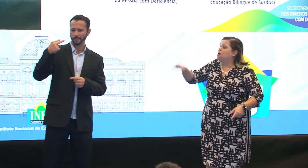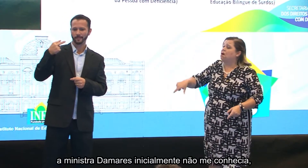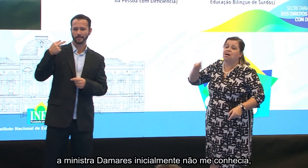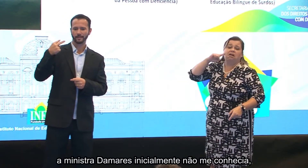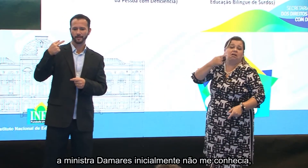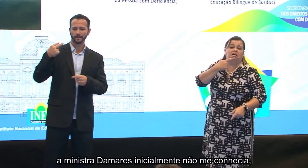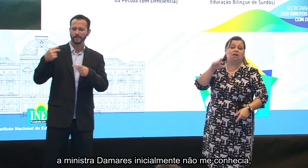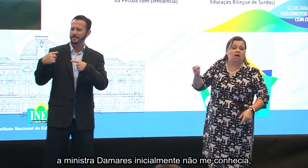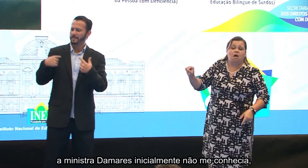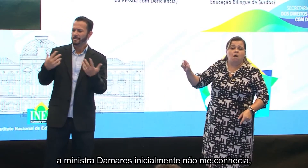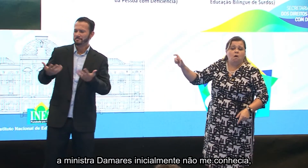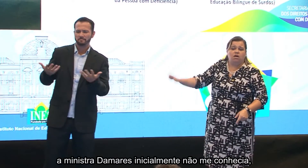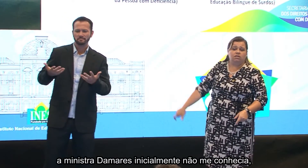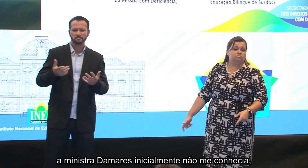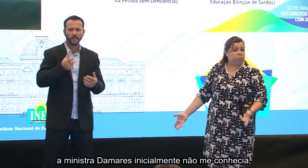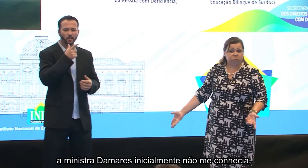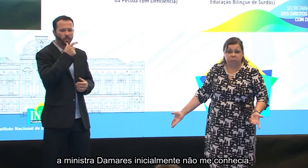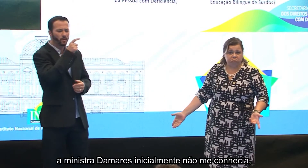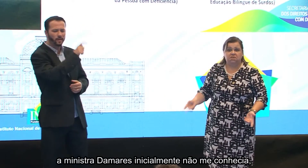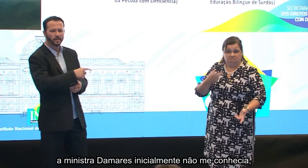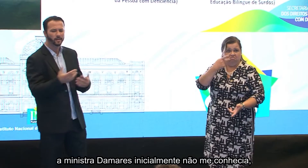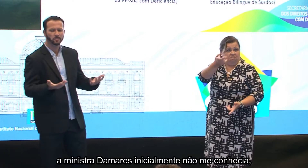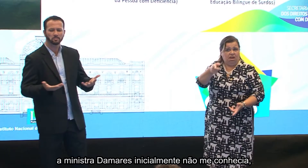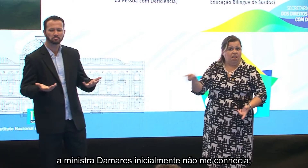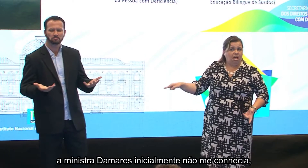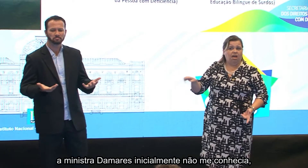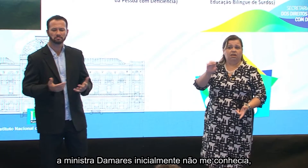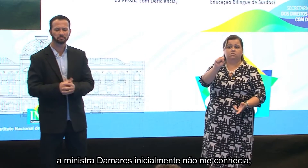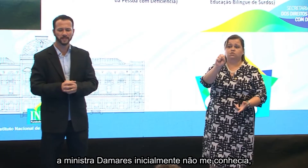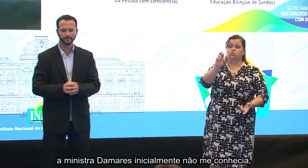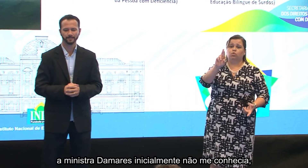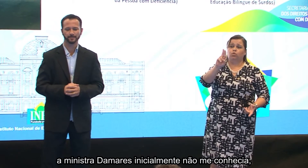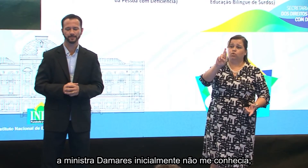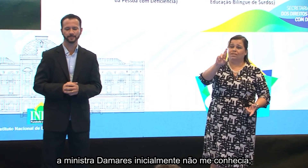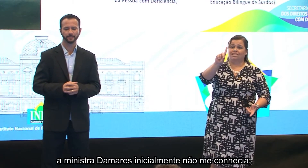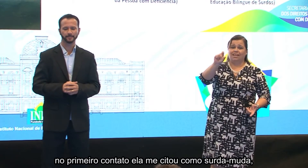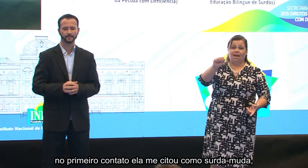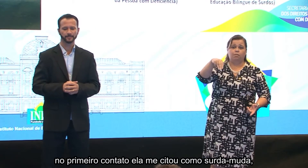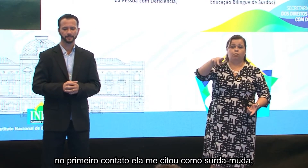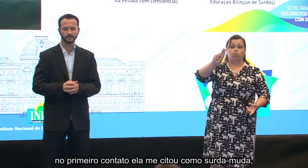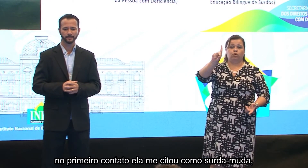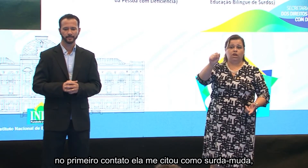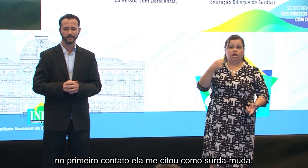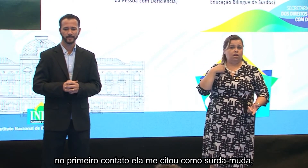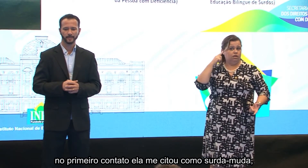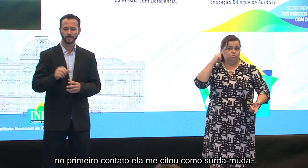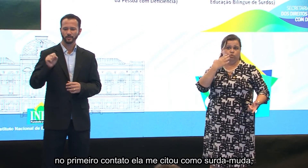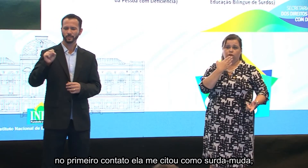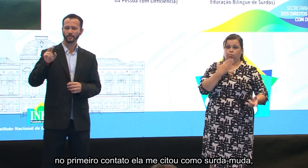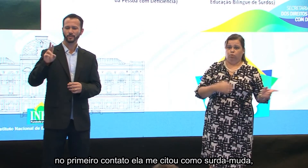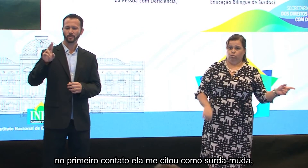A ministra Damares, ela inicialmente também não me conhecia. E no primeiro contato ela me citou